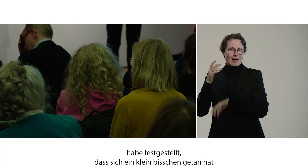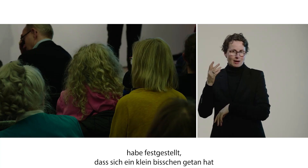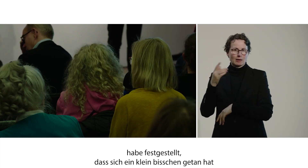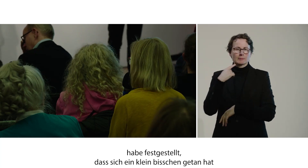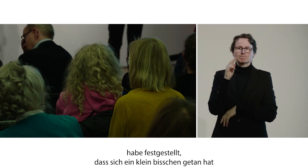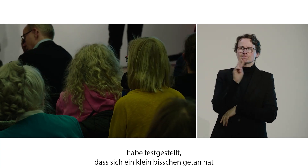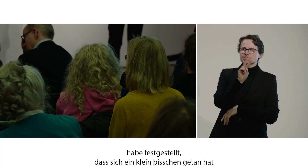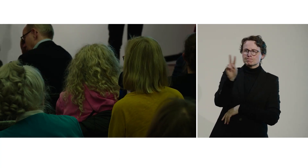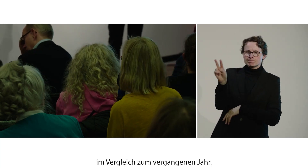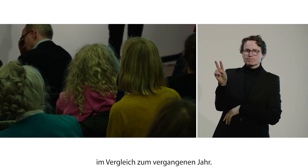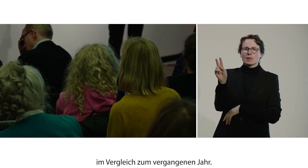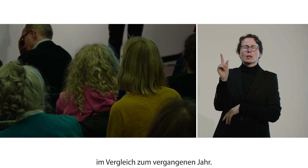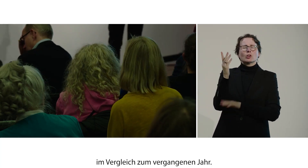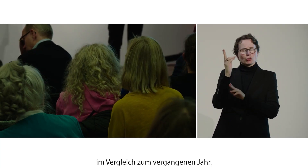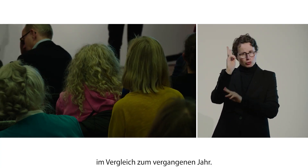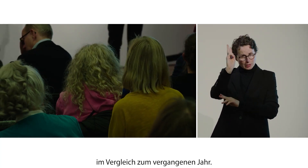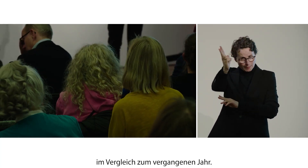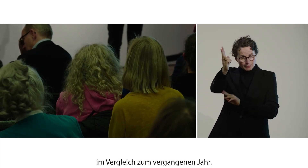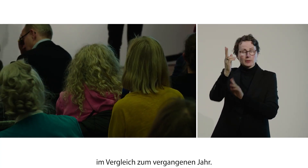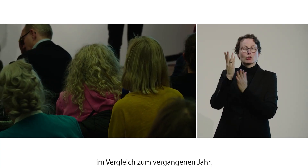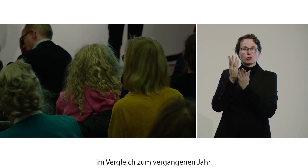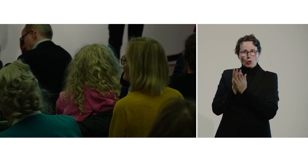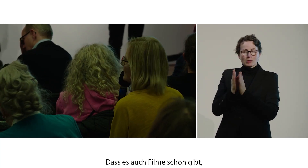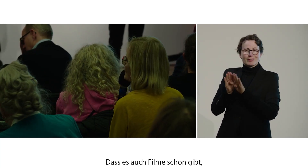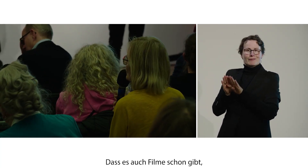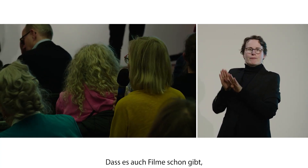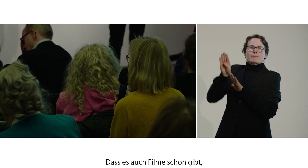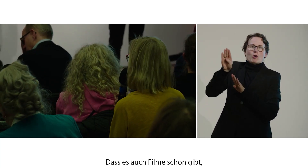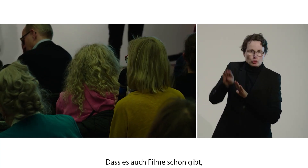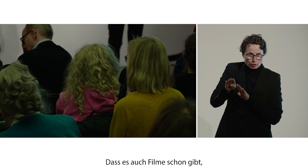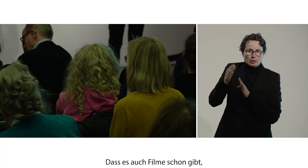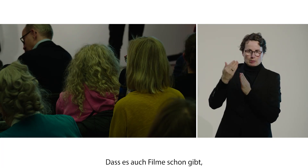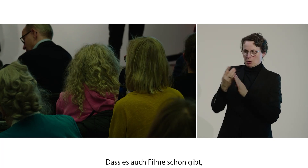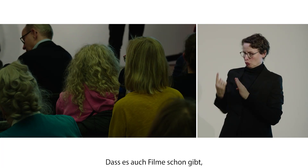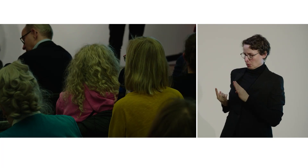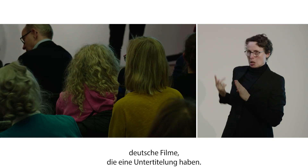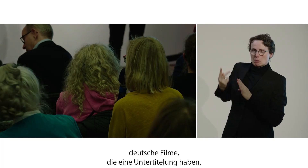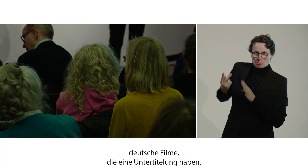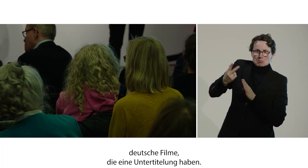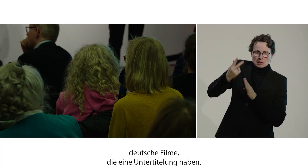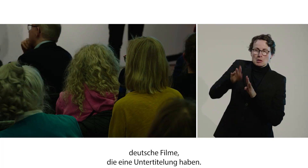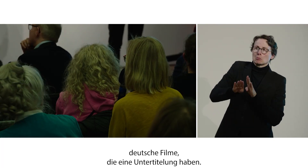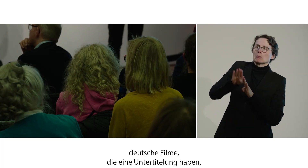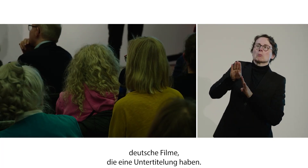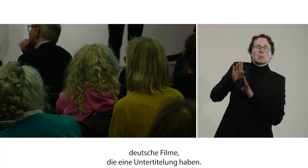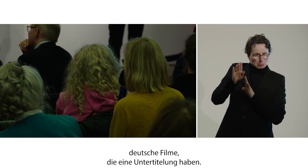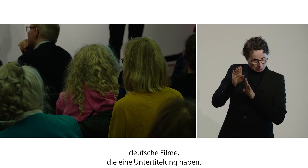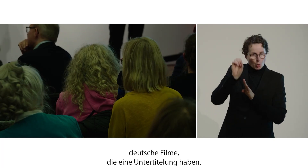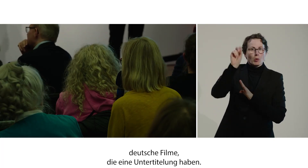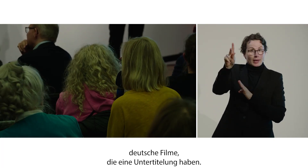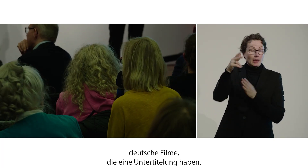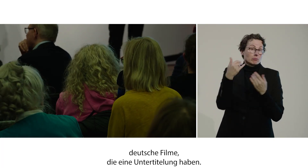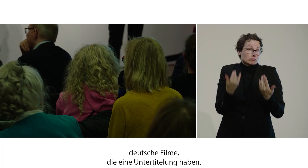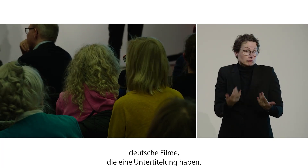ein klein bisschen getan hat im Vergleich zum vergangenen Jahr, dass es auch Filme schon gibt, deutsche Filme, die eine